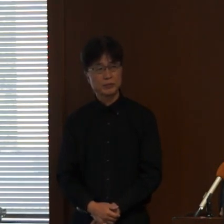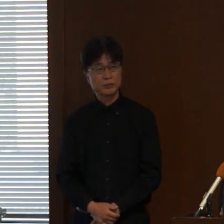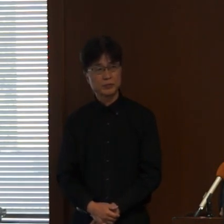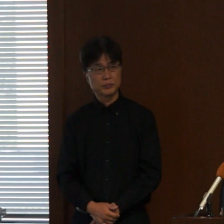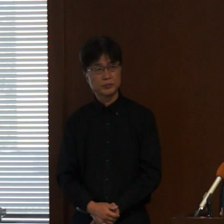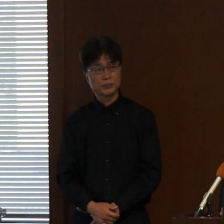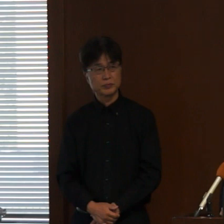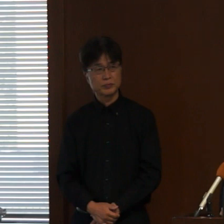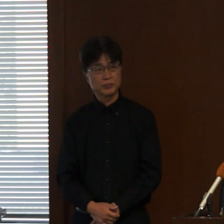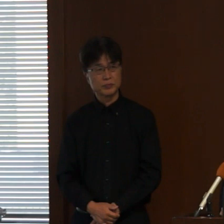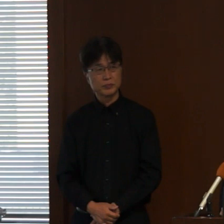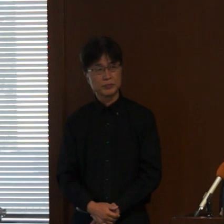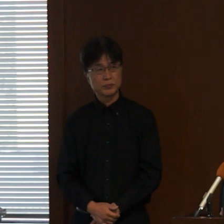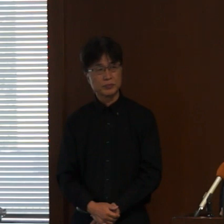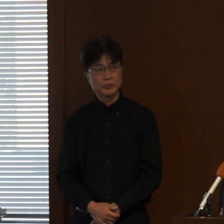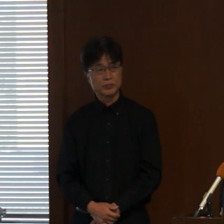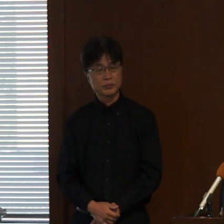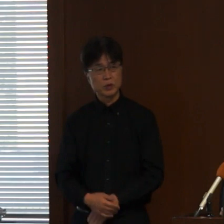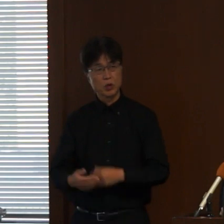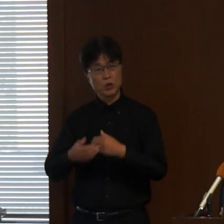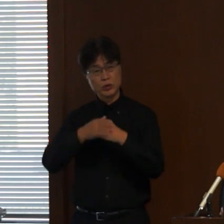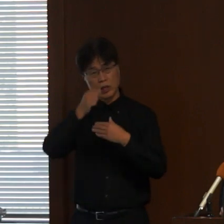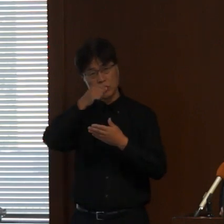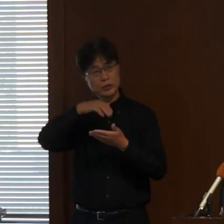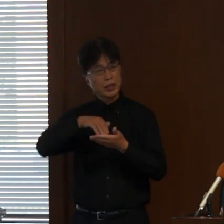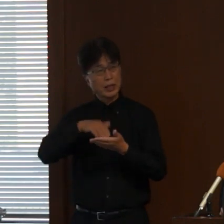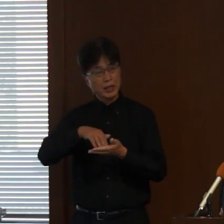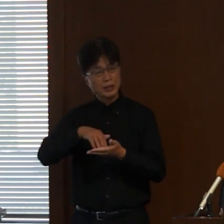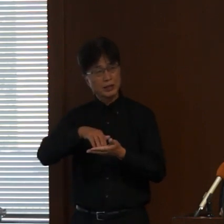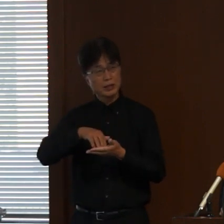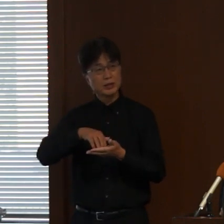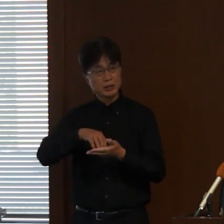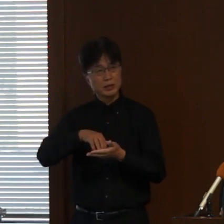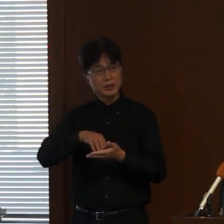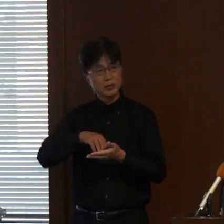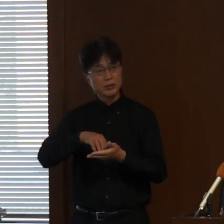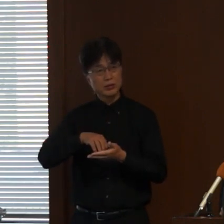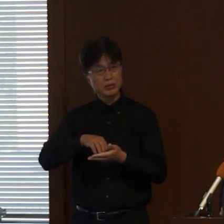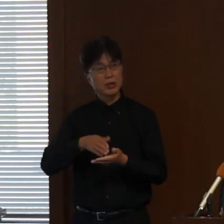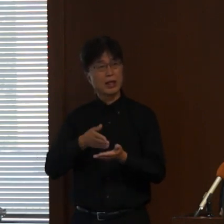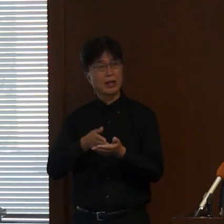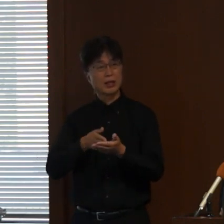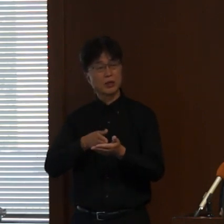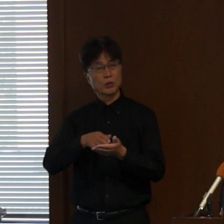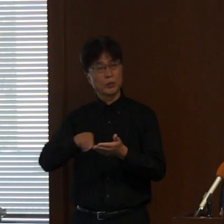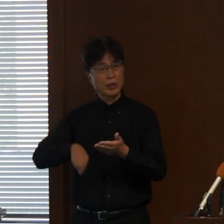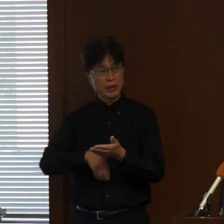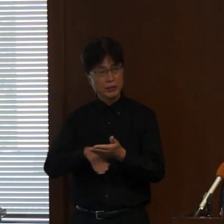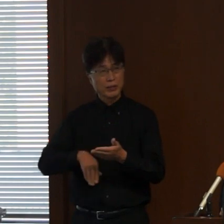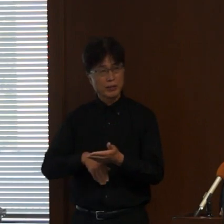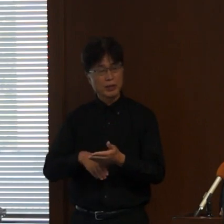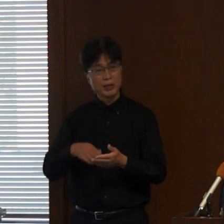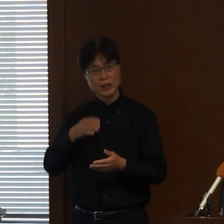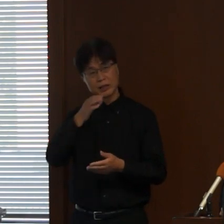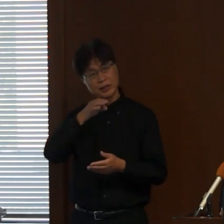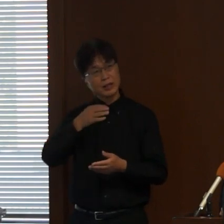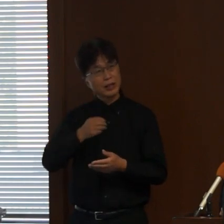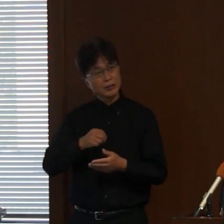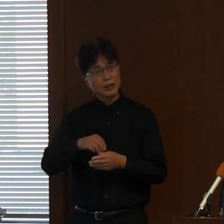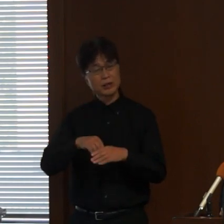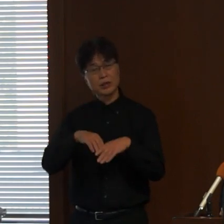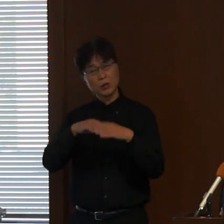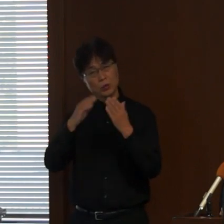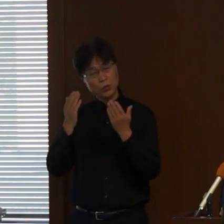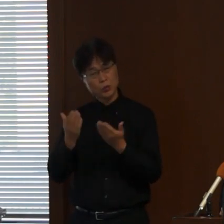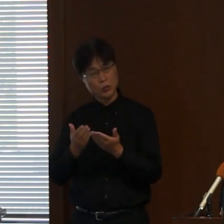です。すみません、補正予算の話に戻るんですけども、この金額的には大部分を占